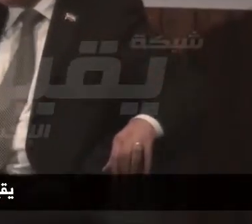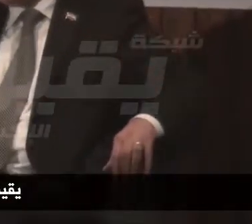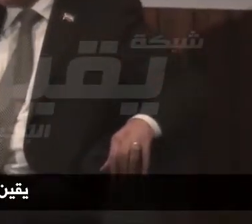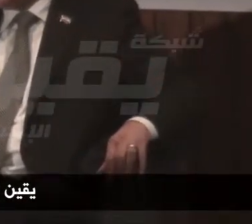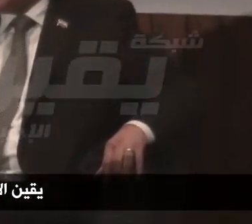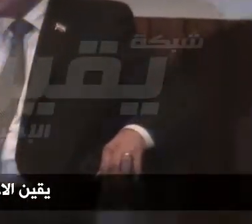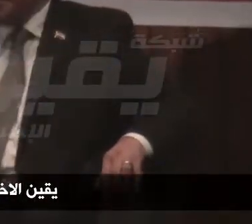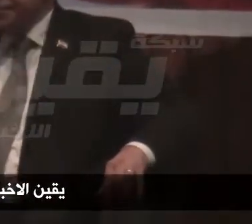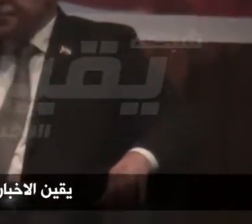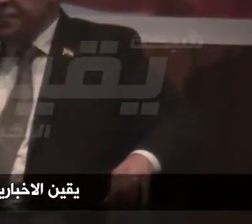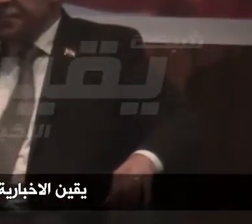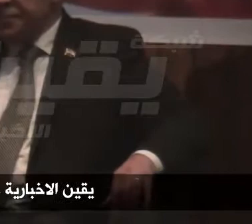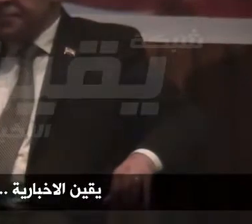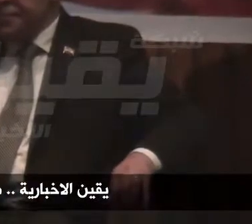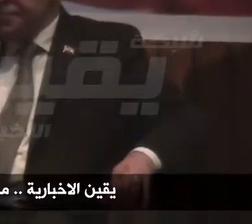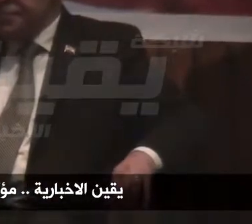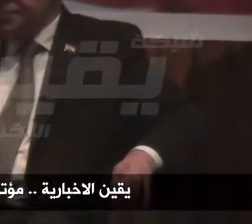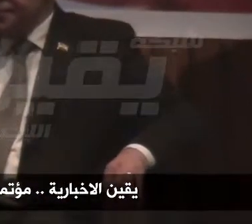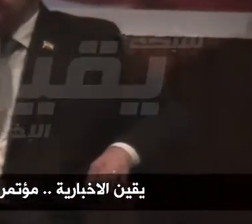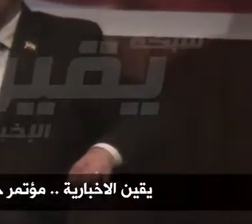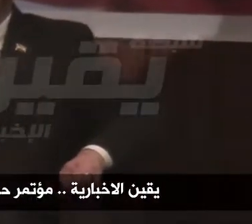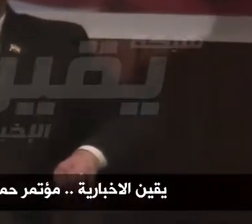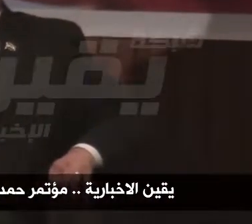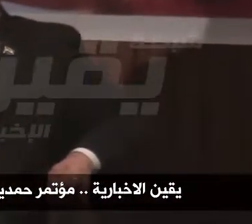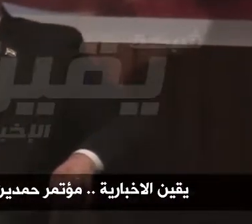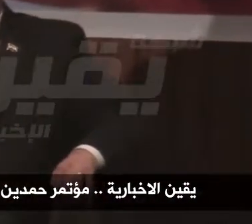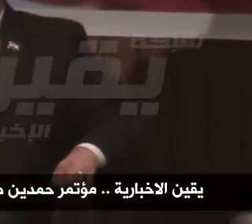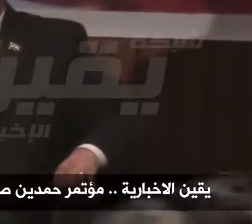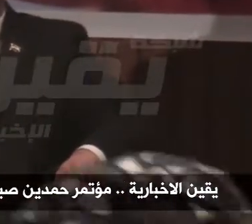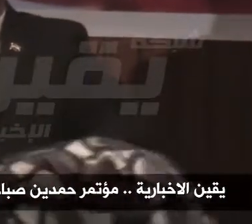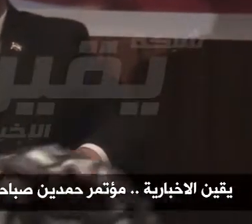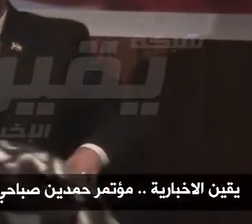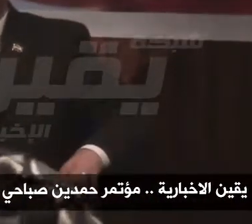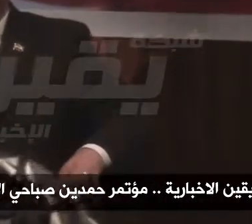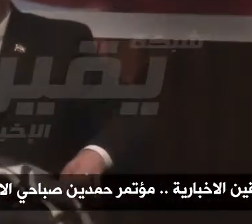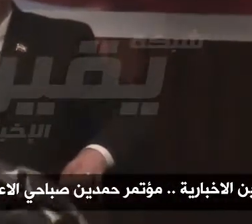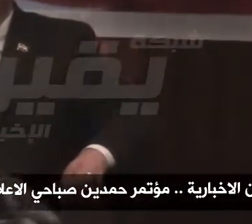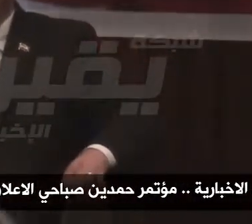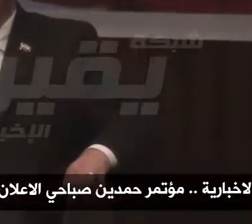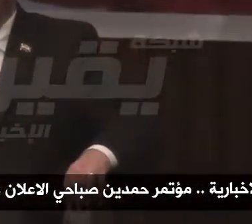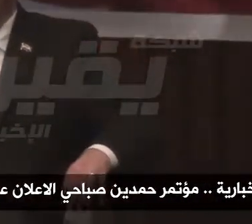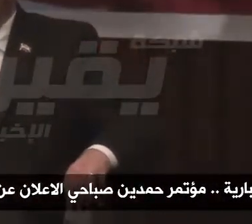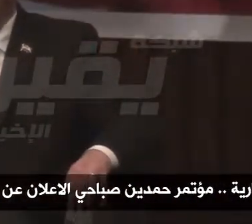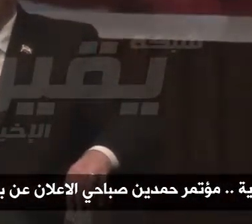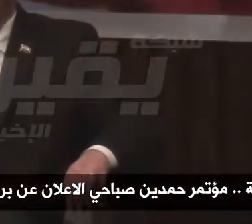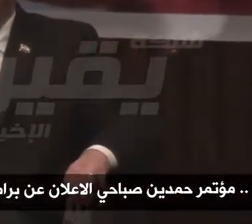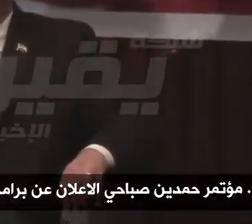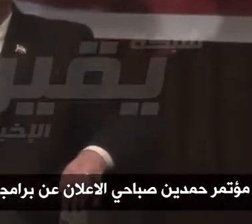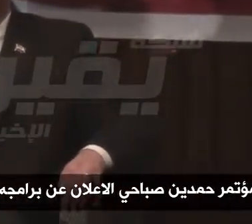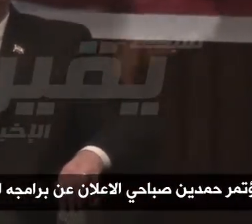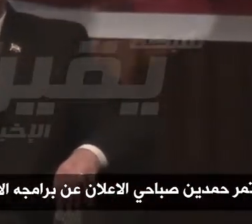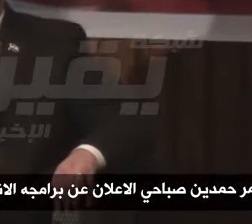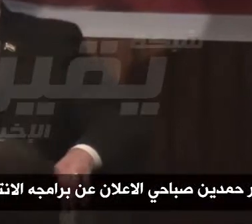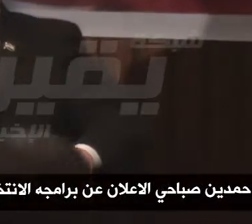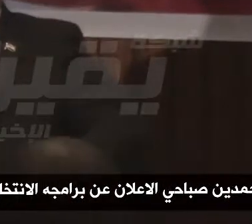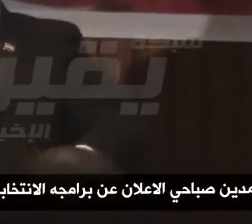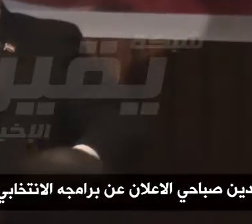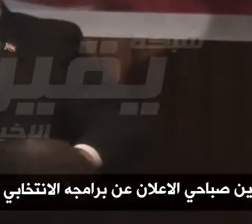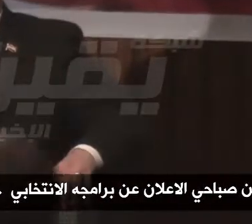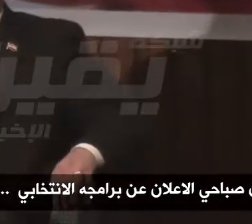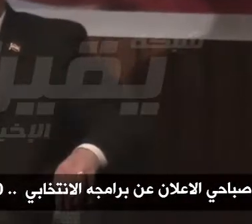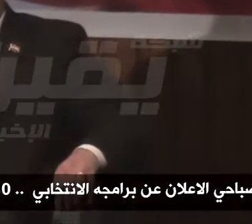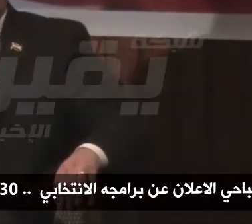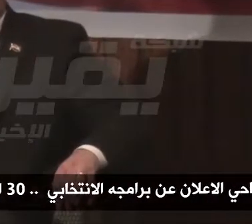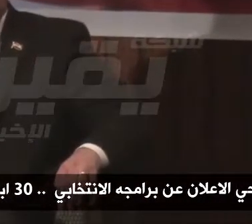العدالة الانتقالية ودماء الشهداء، وكلنا نتذكر أيقونات من